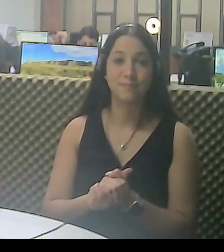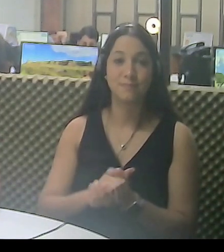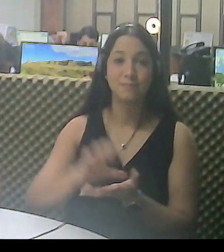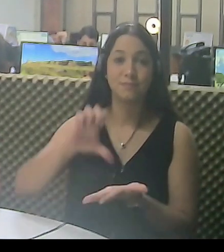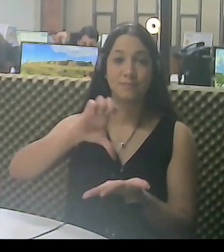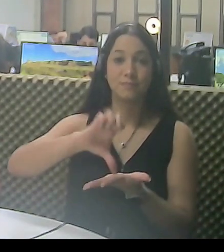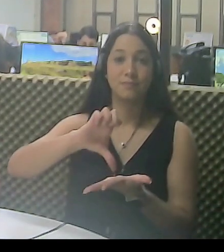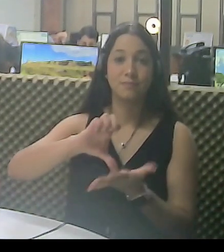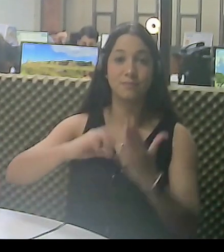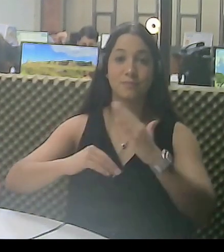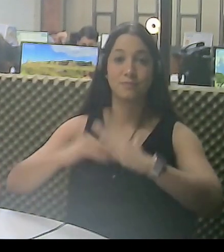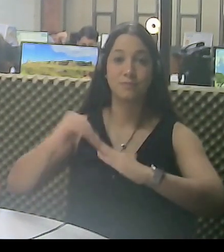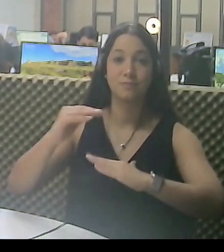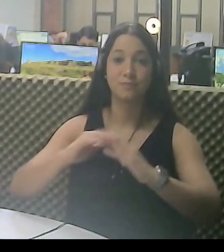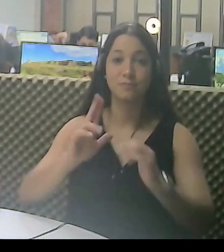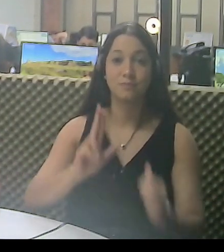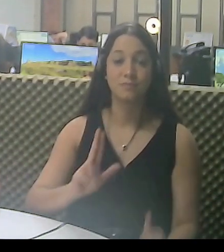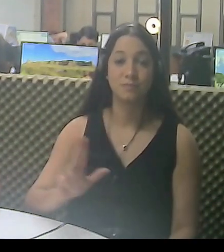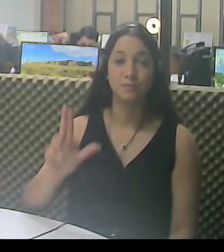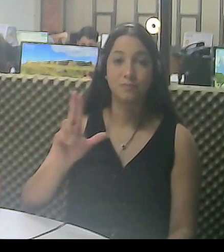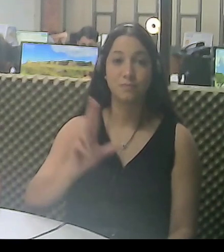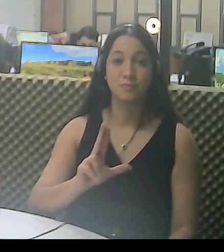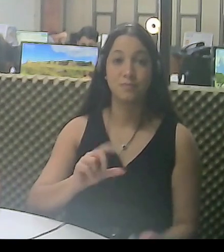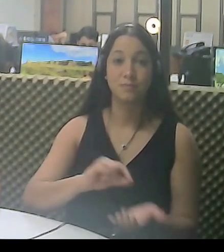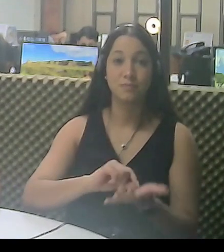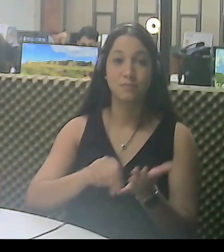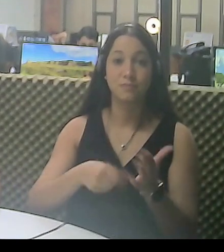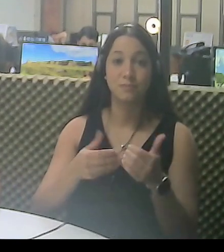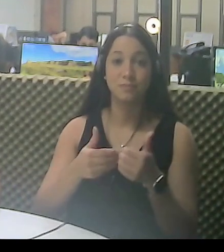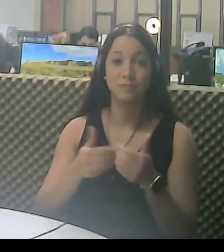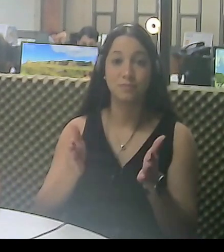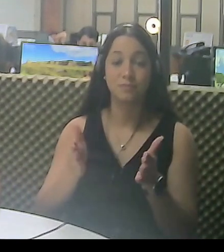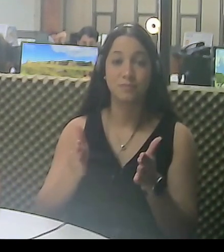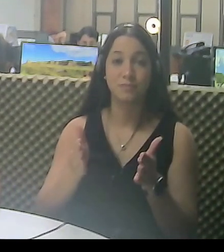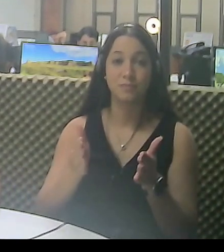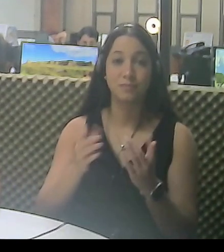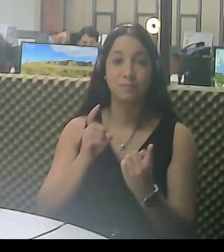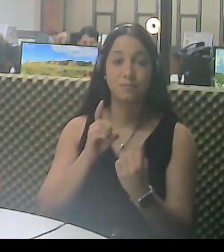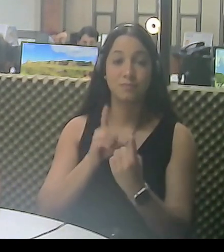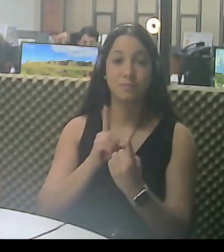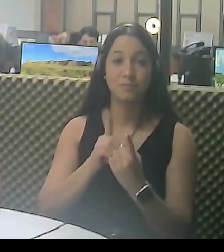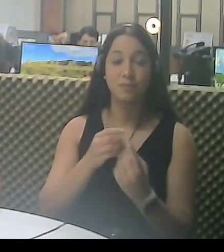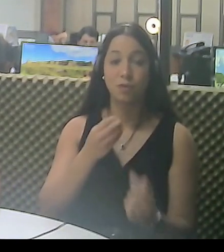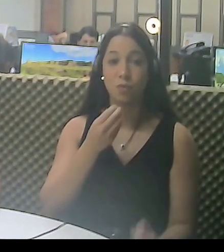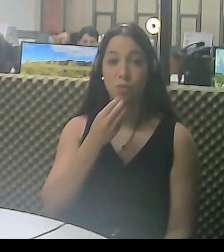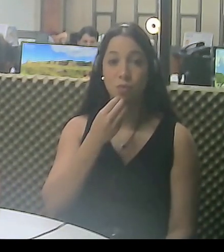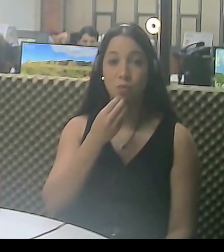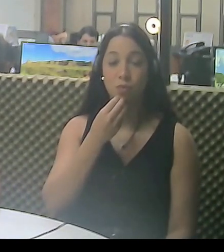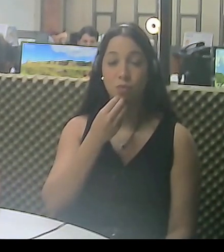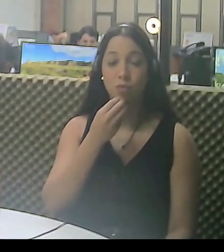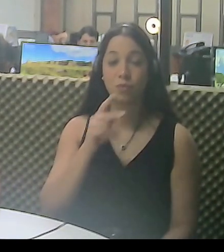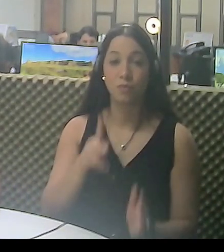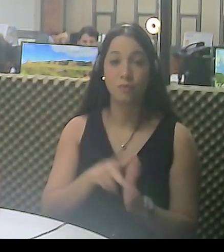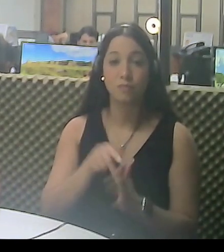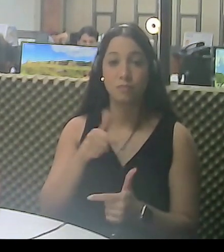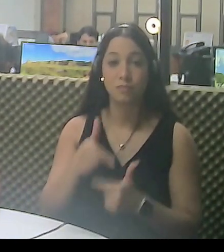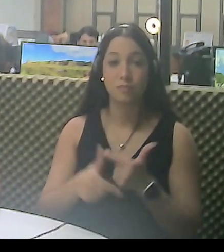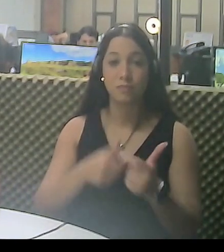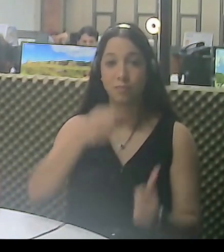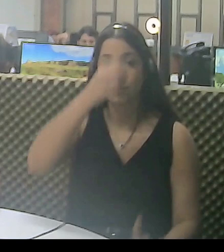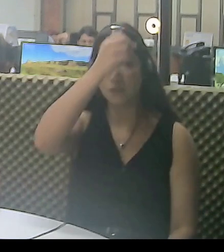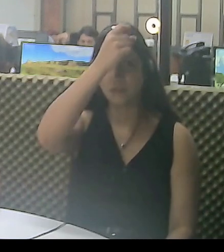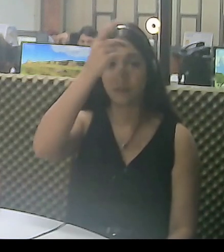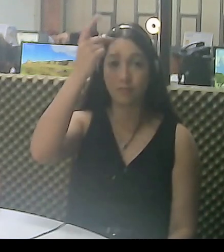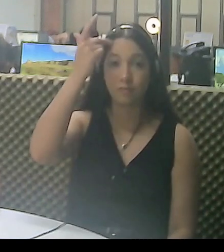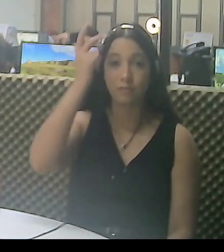Centros profissionalizantes da Prefeitura estão recebendo inscrições. Para atender às oportunidades do mercado de trabalho, a Prefeitura de